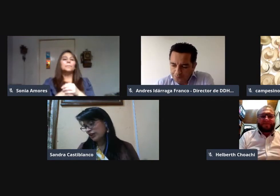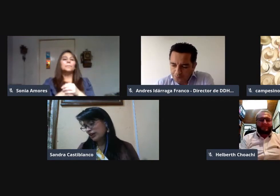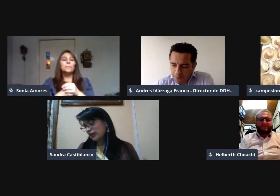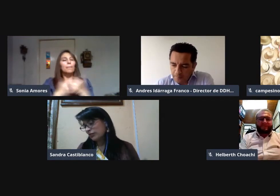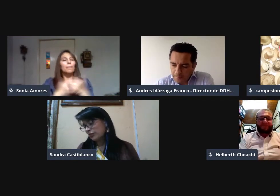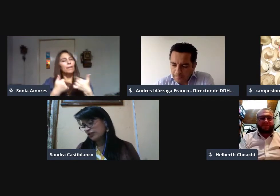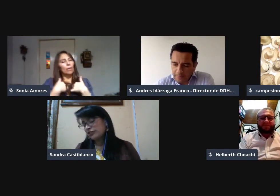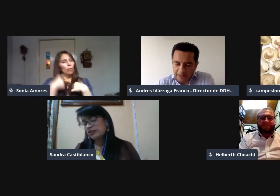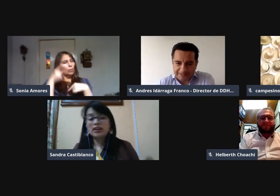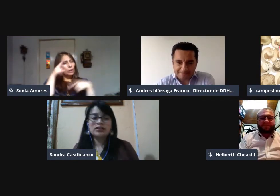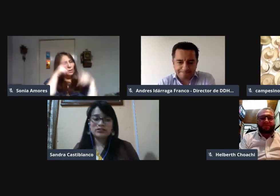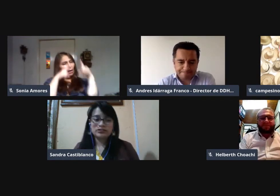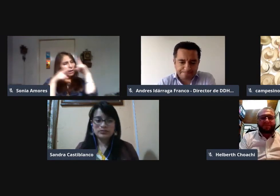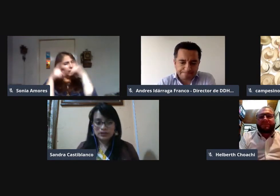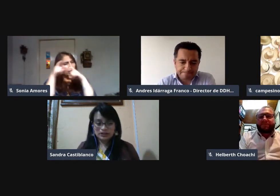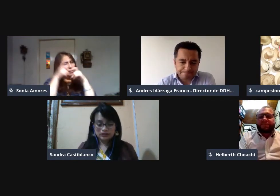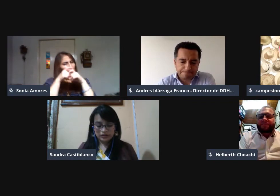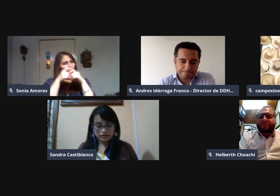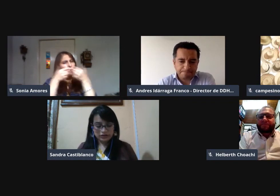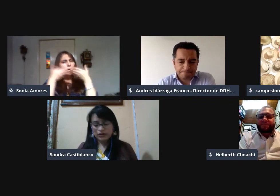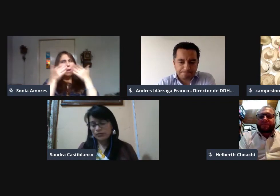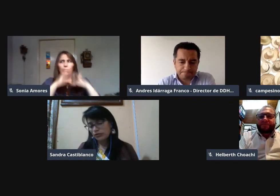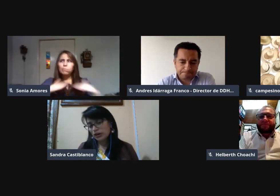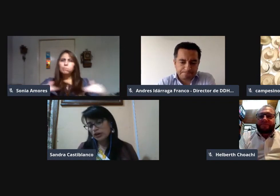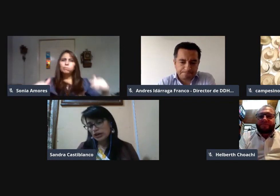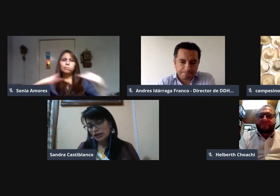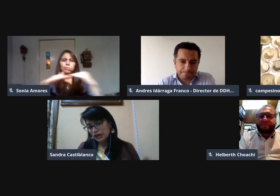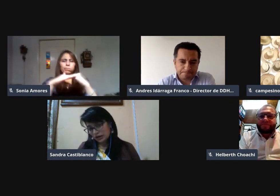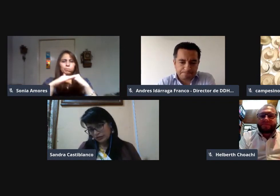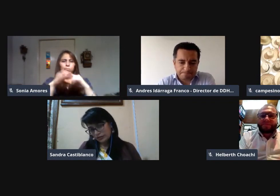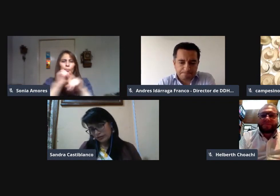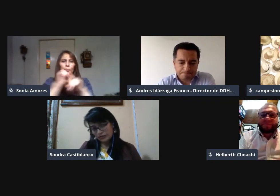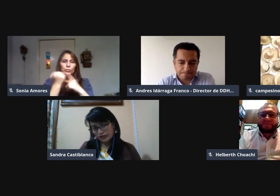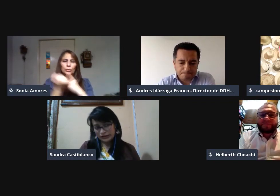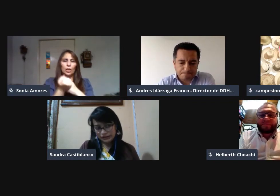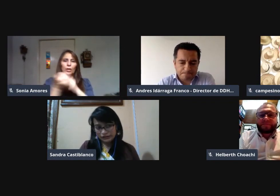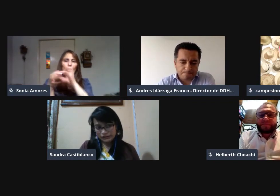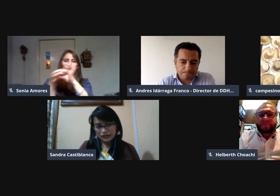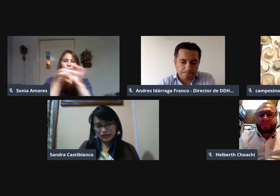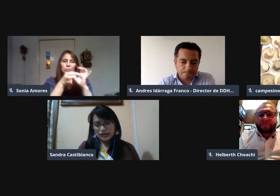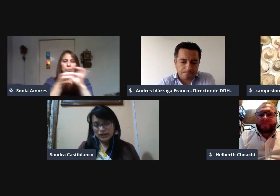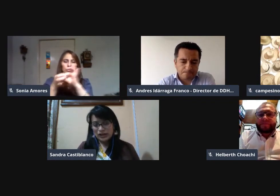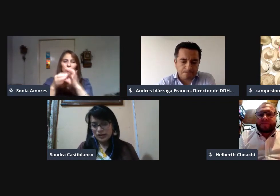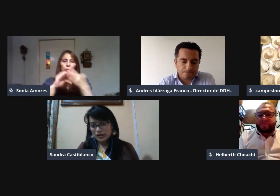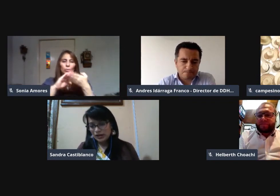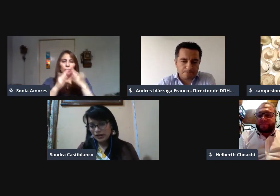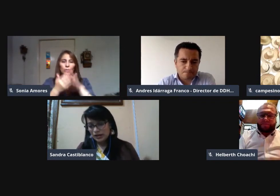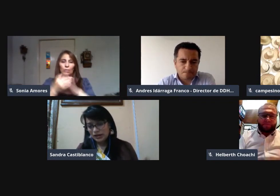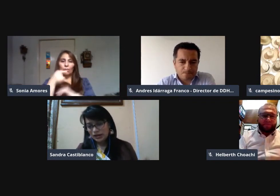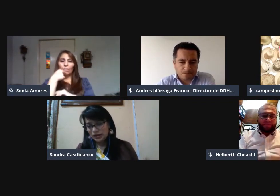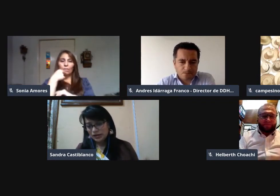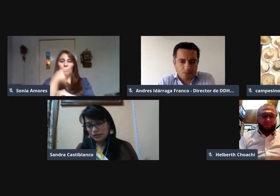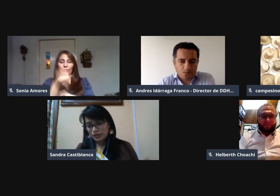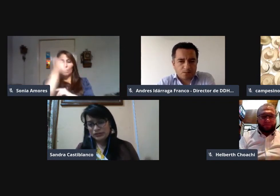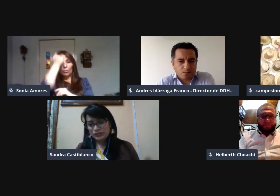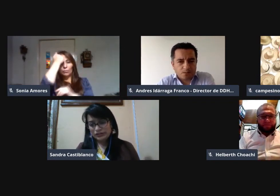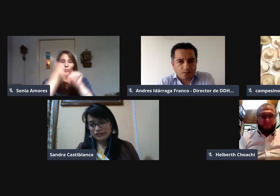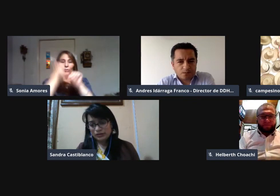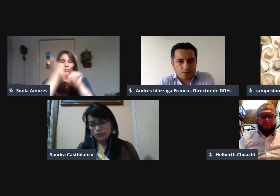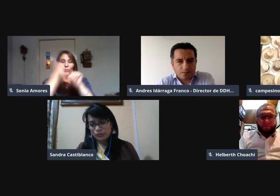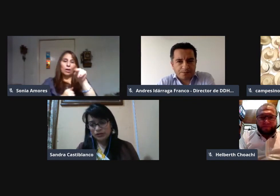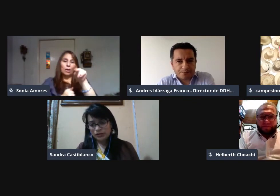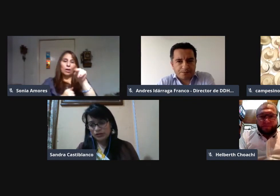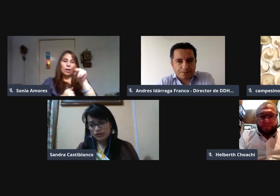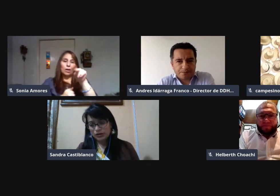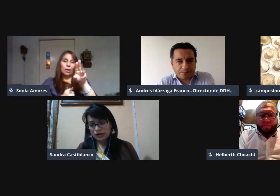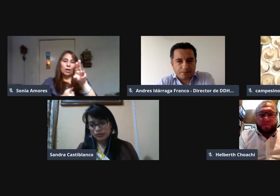estaba reflexionando sobre la armonía social y los lazos comunitarios que nos dejaba muy claro el profesor Andrés. Y, bueno, pues hasta